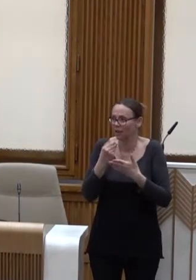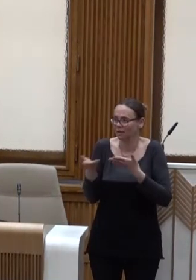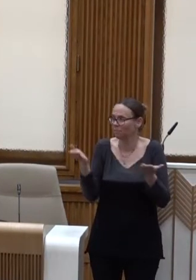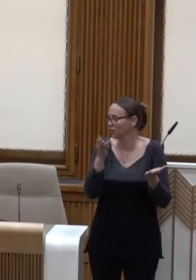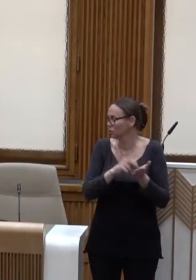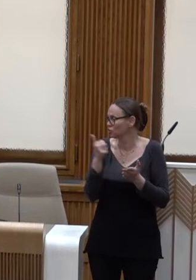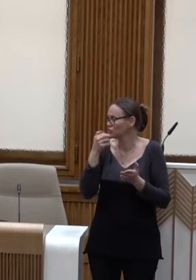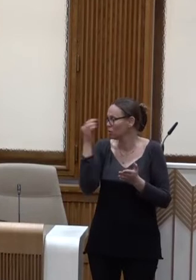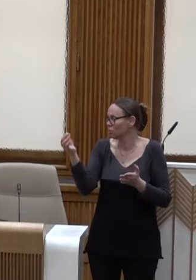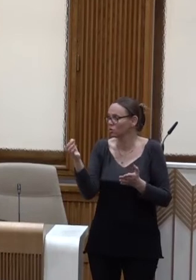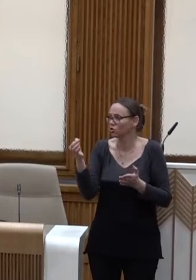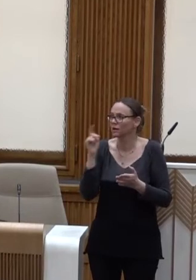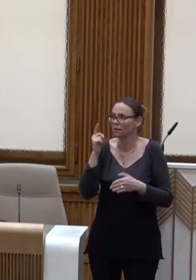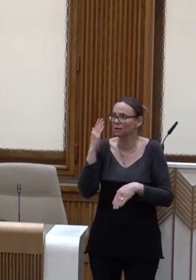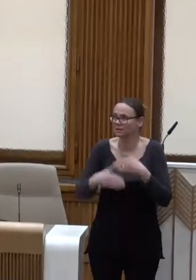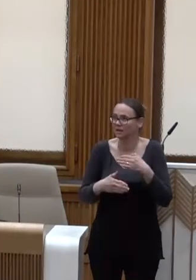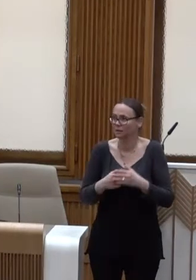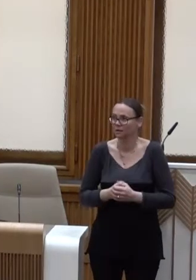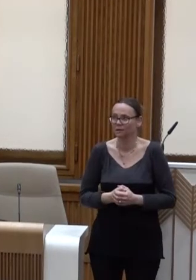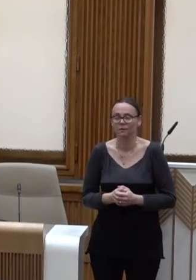Ne, še eno je, ampak je zadnje, prosim.